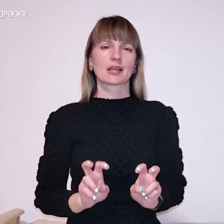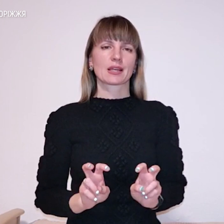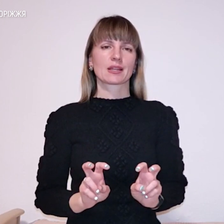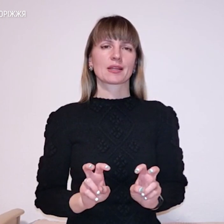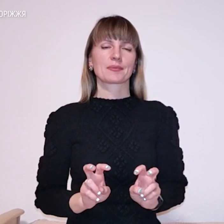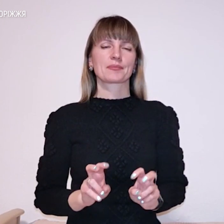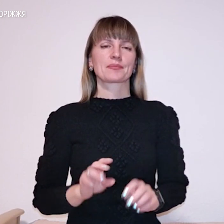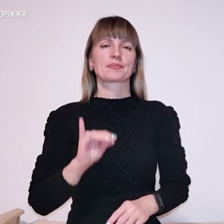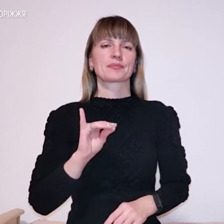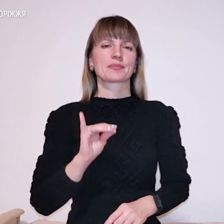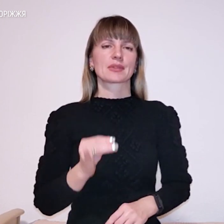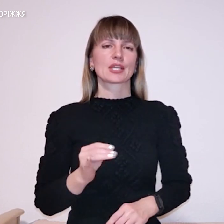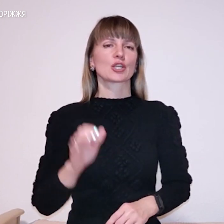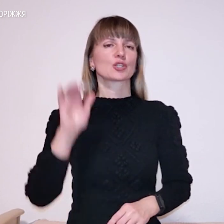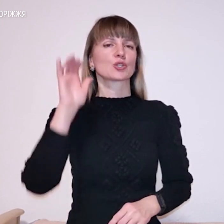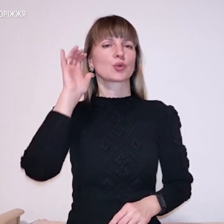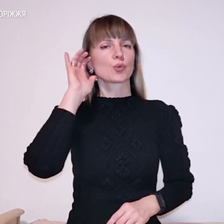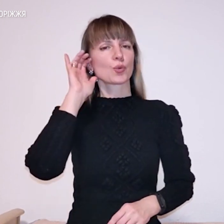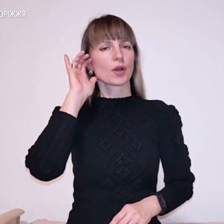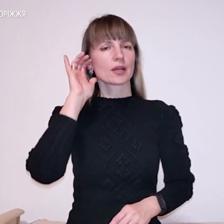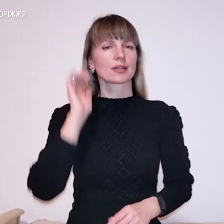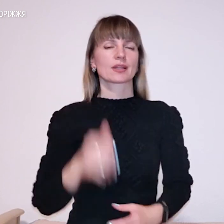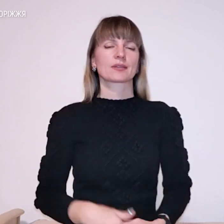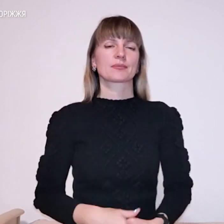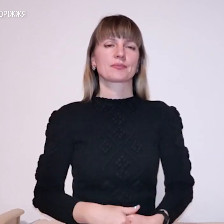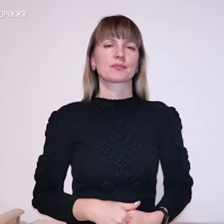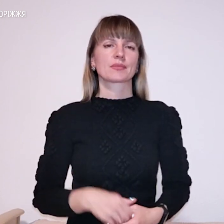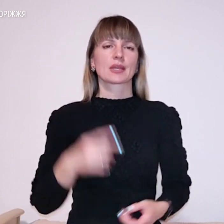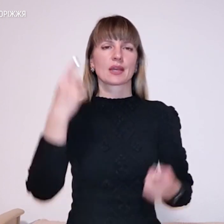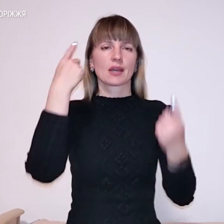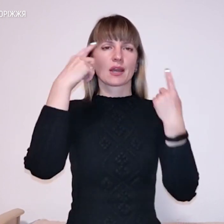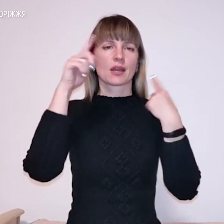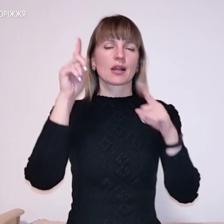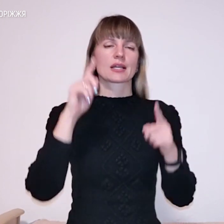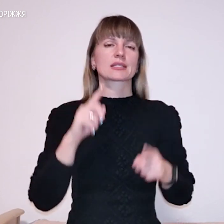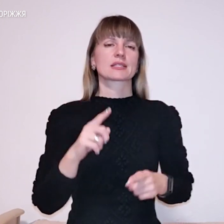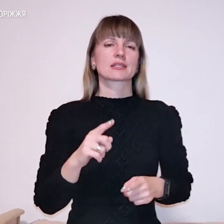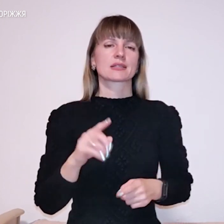та слухайте. Казка «Хитрий